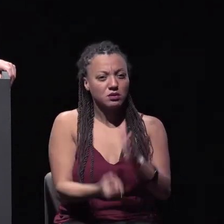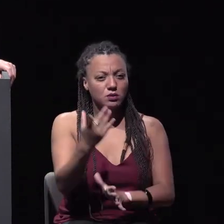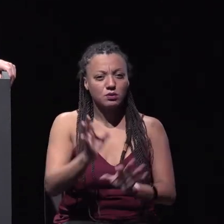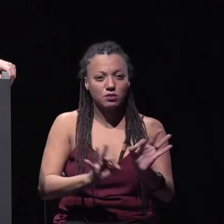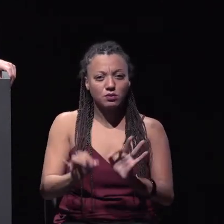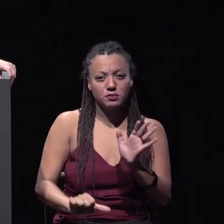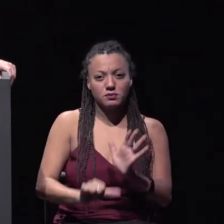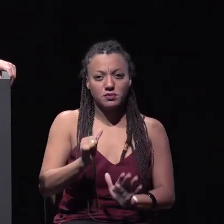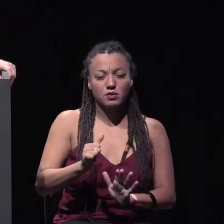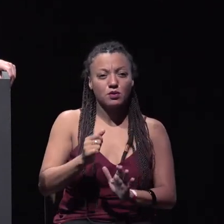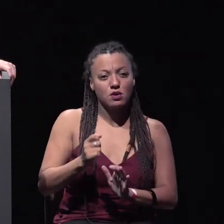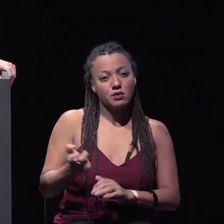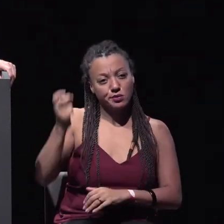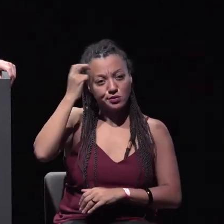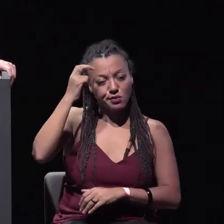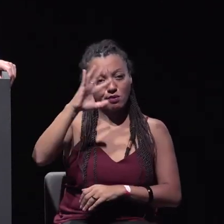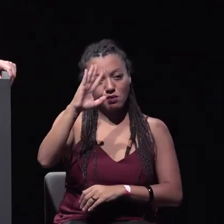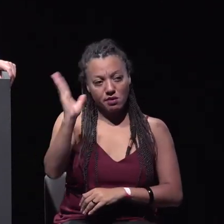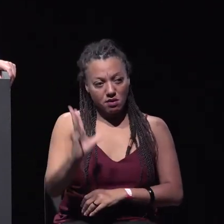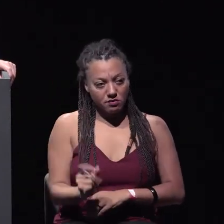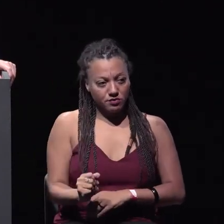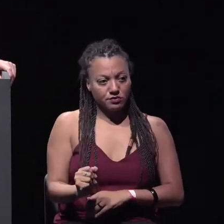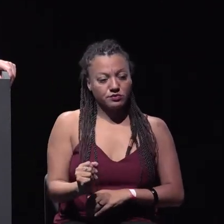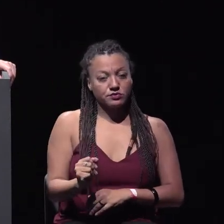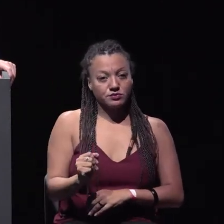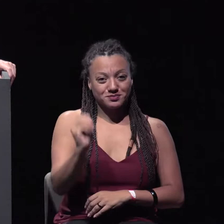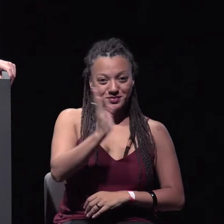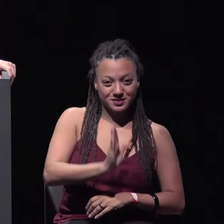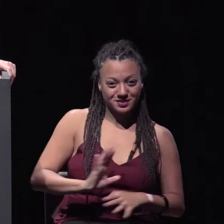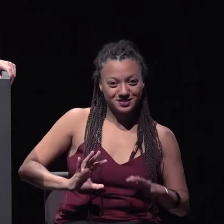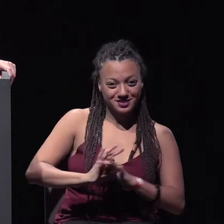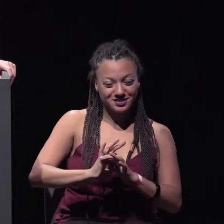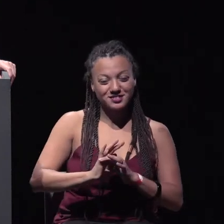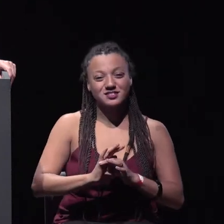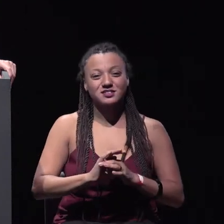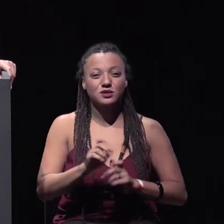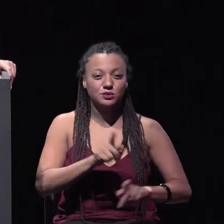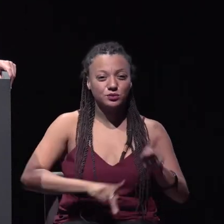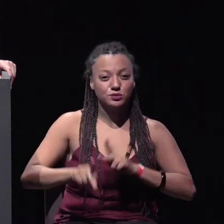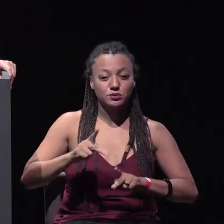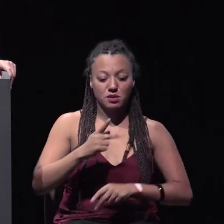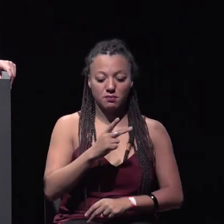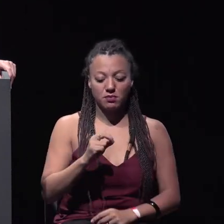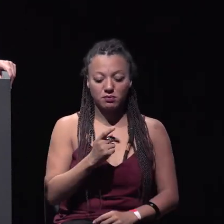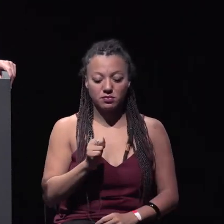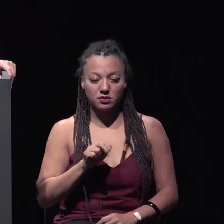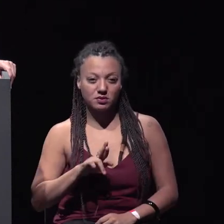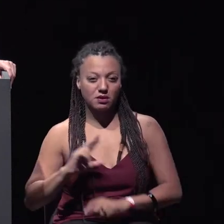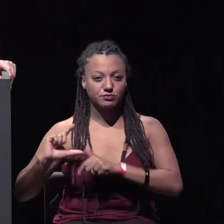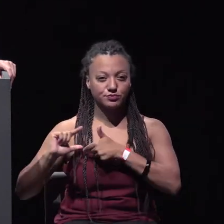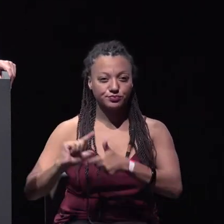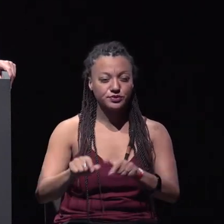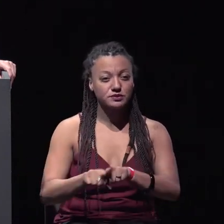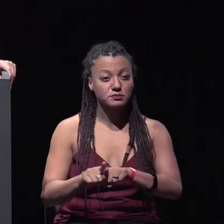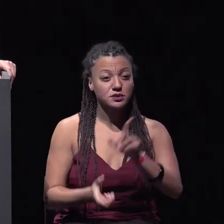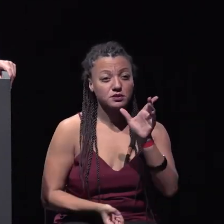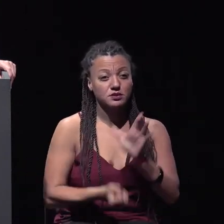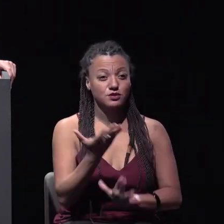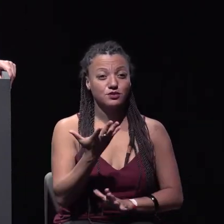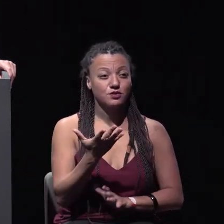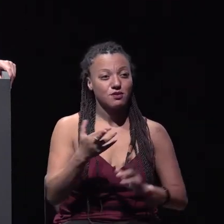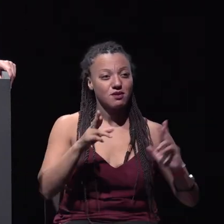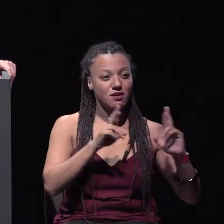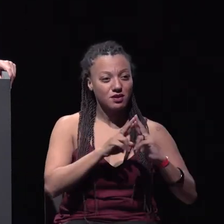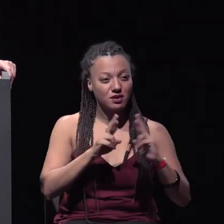da cultura afro-brasileira é diretor do fórum das culturas populares e tradicionais e membro fundador da rede cultura